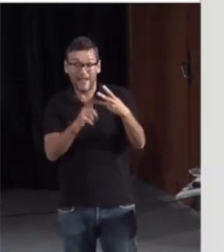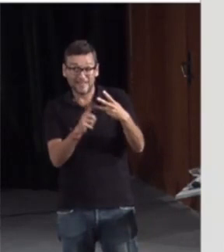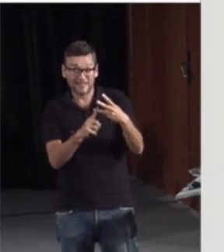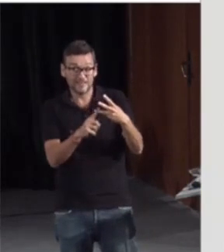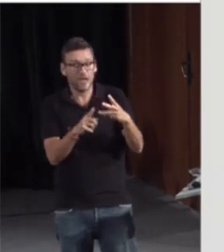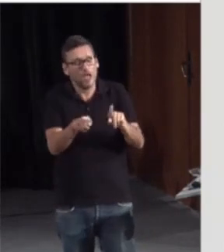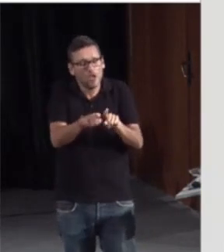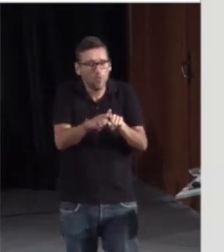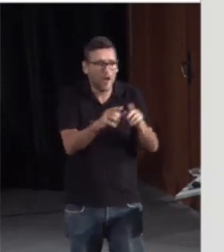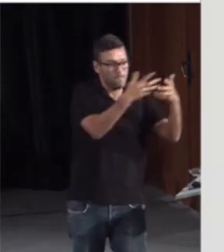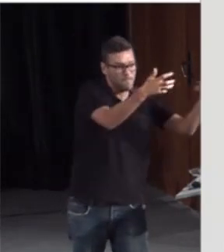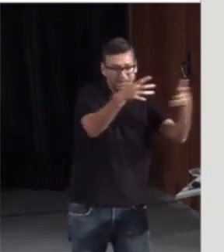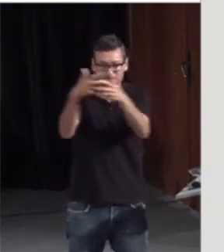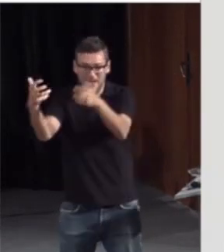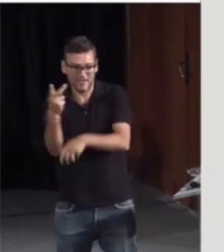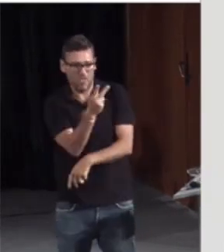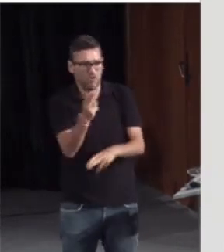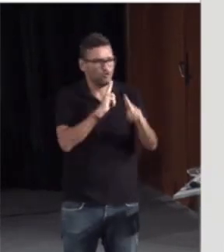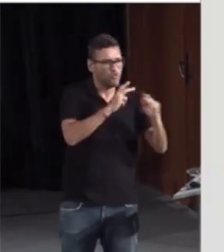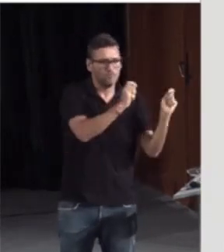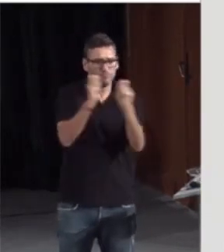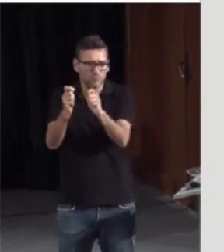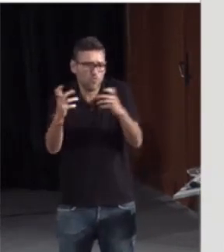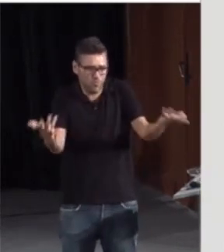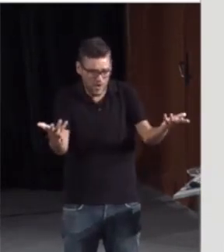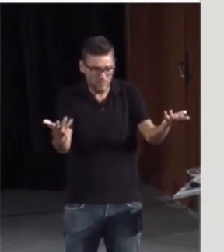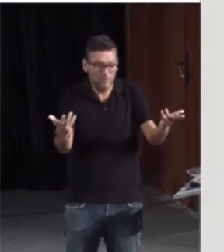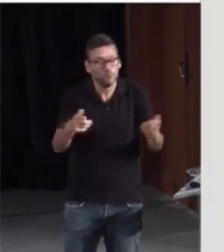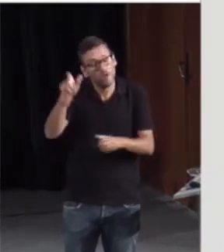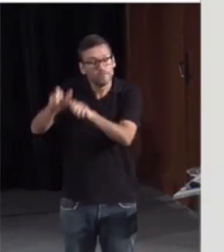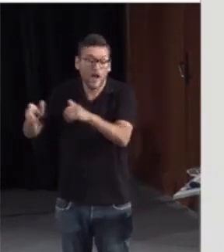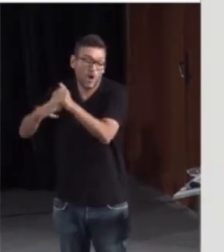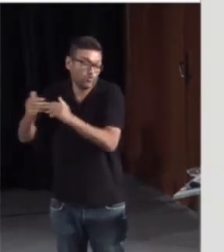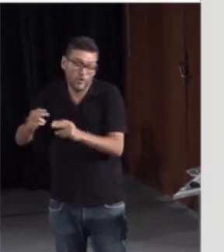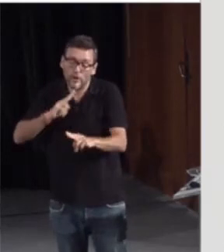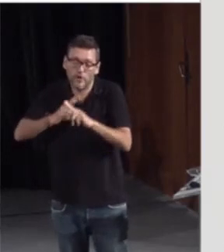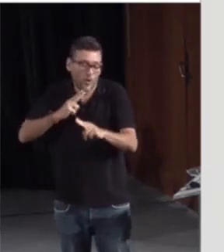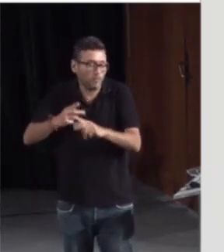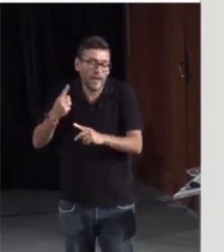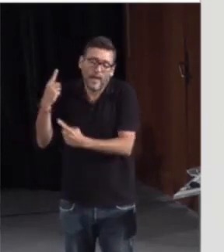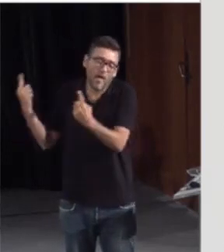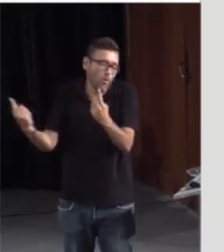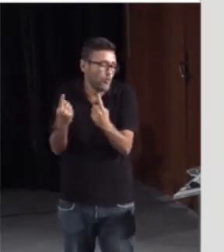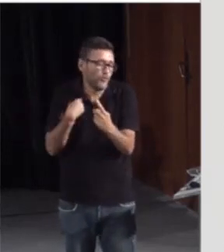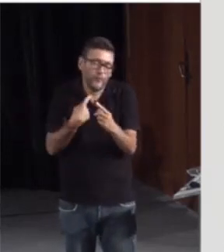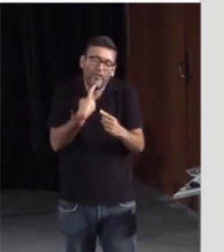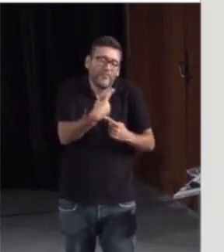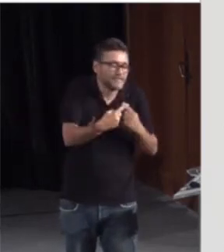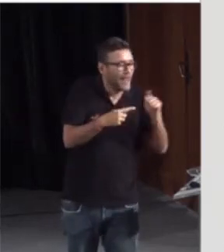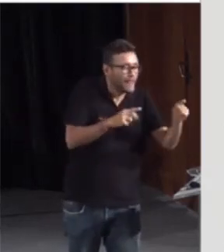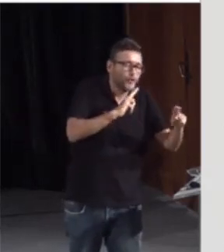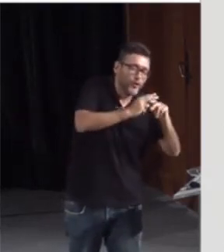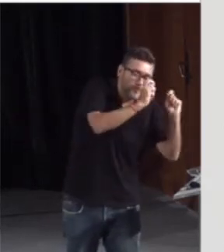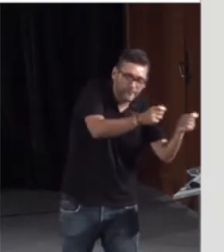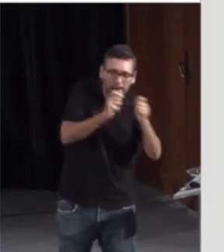subordinación. El tercer punto tiene que ver con la denominación de las partes. Cada autor